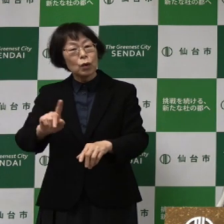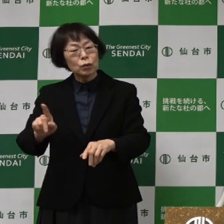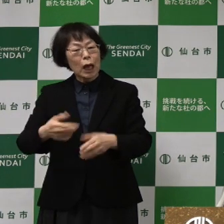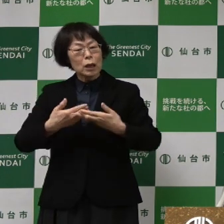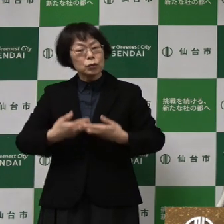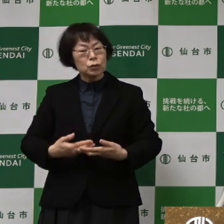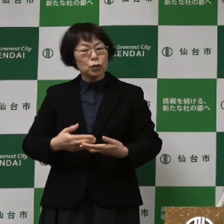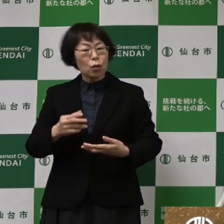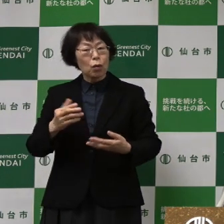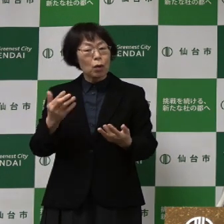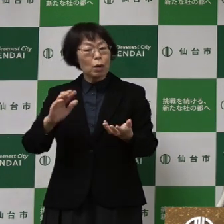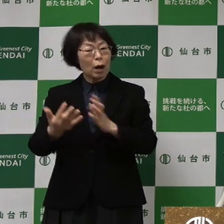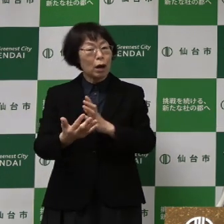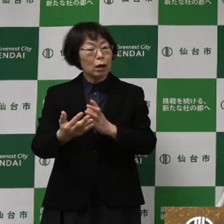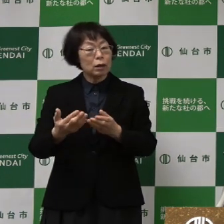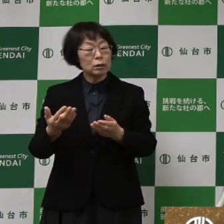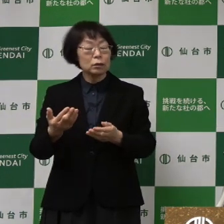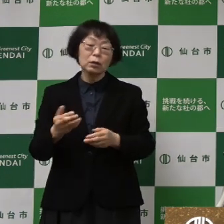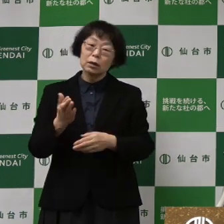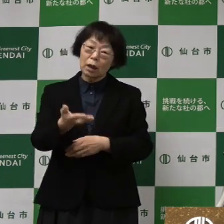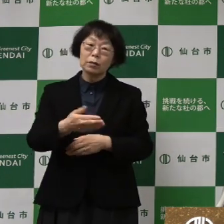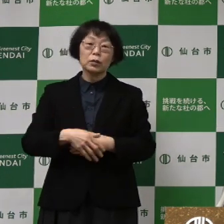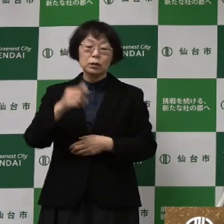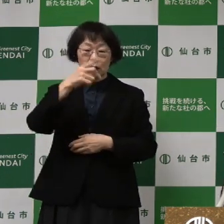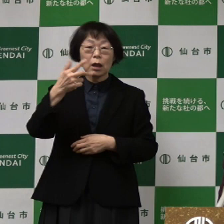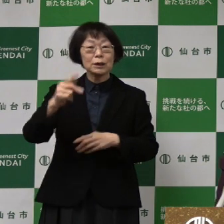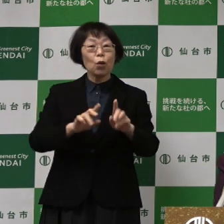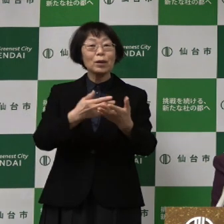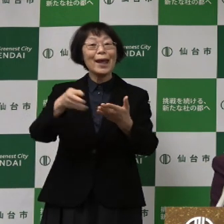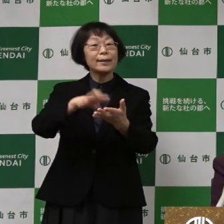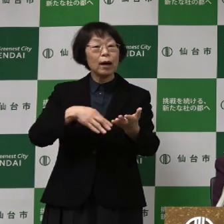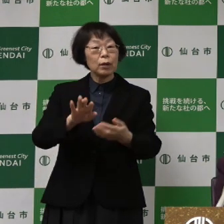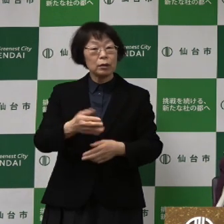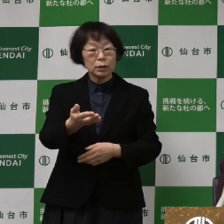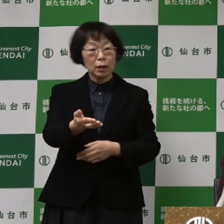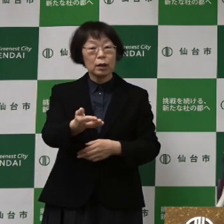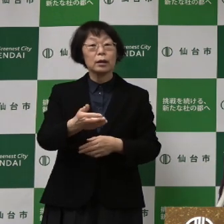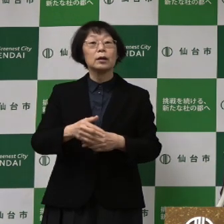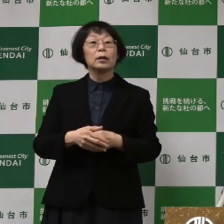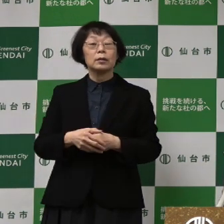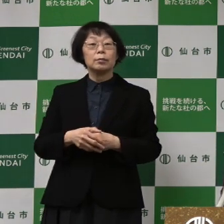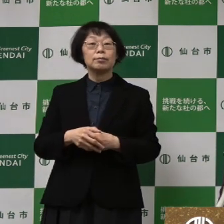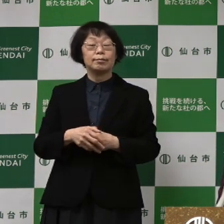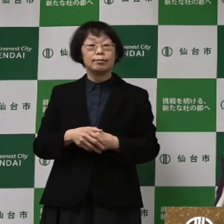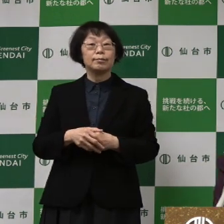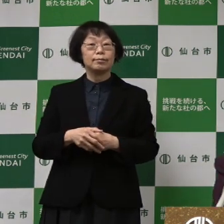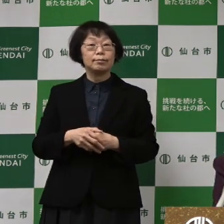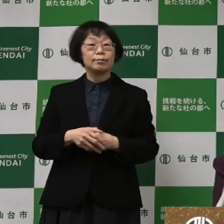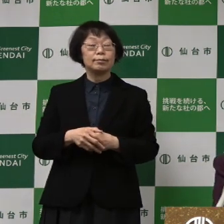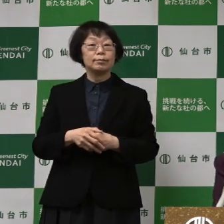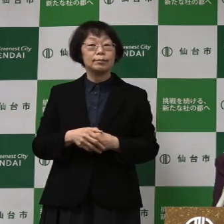化をしているのか、そういった懸念者の中での検査というの は、これは 次長いかがでしょうか。